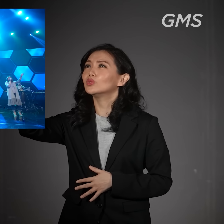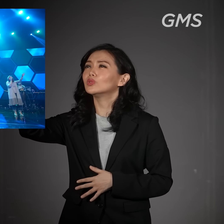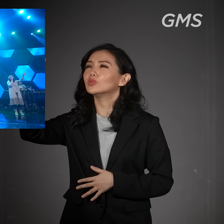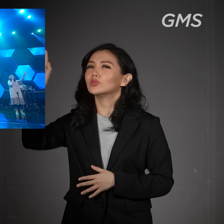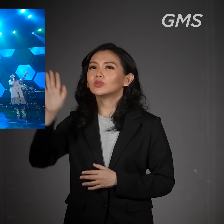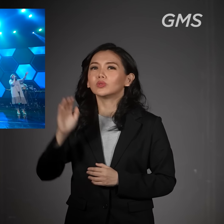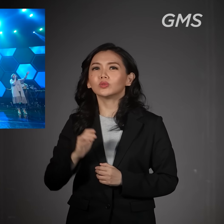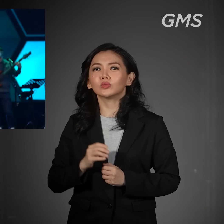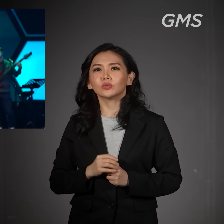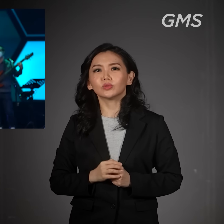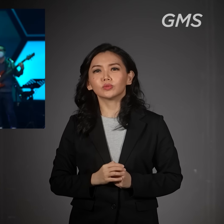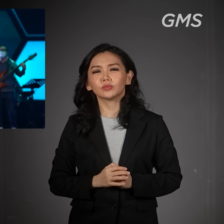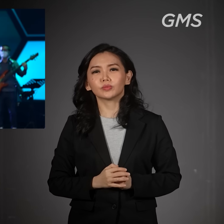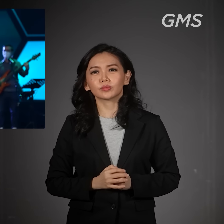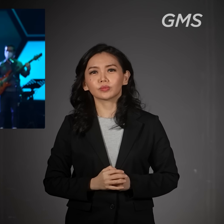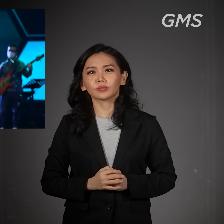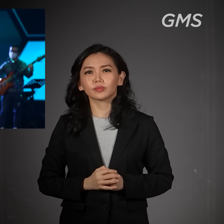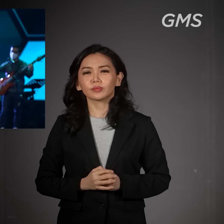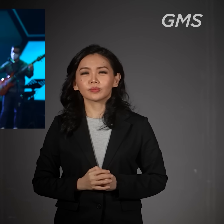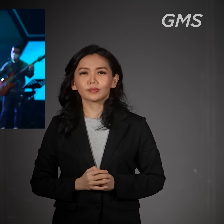dari-Mu.